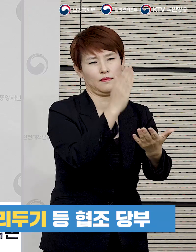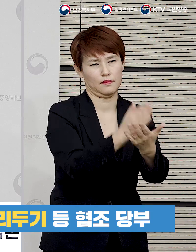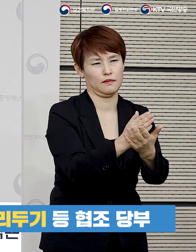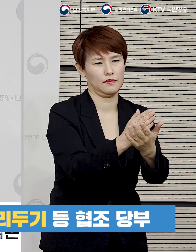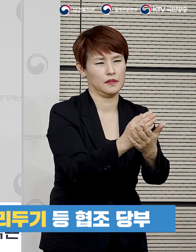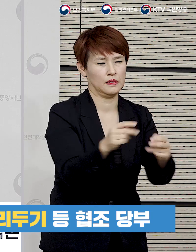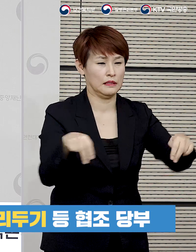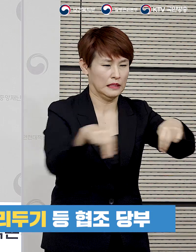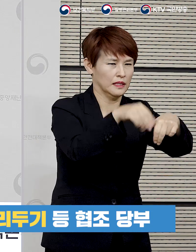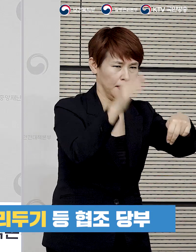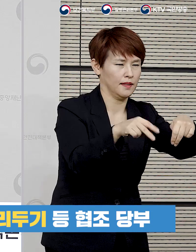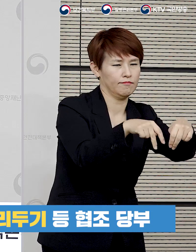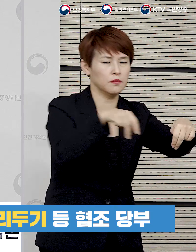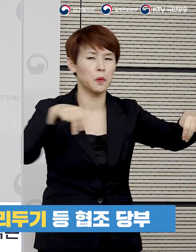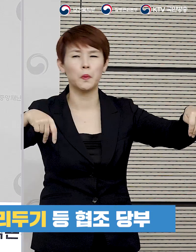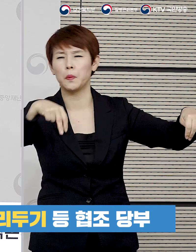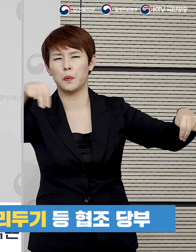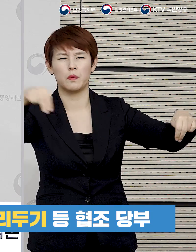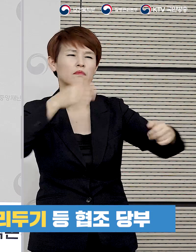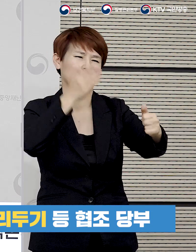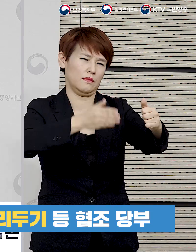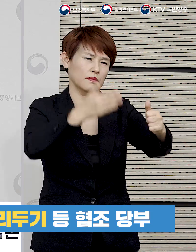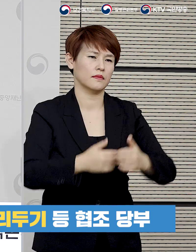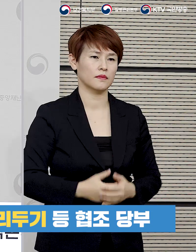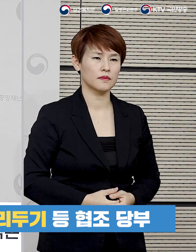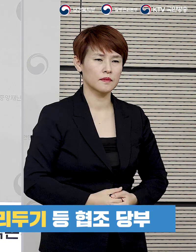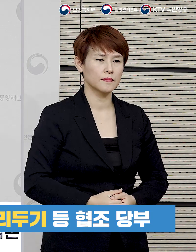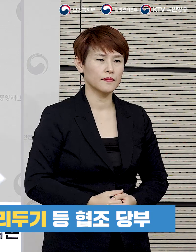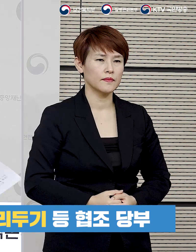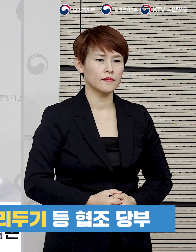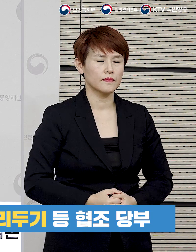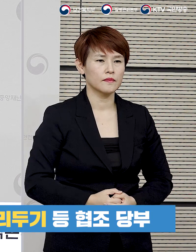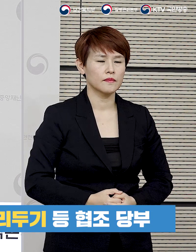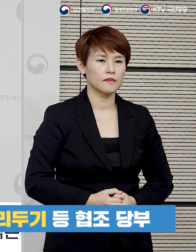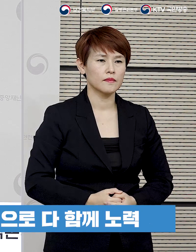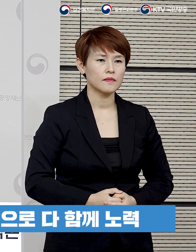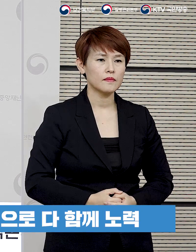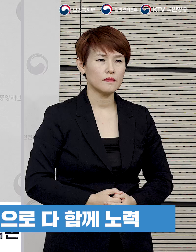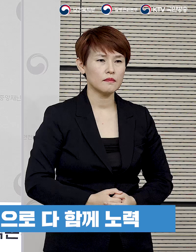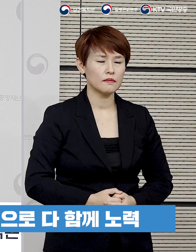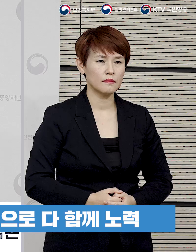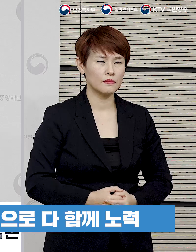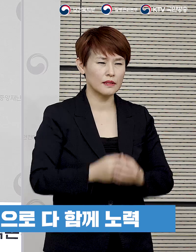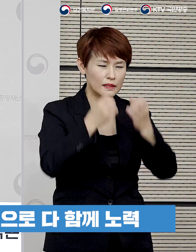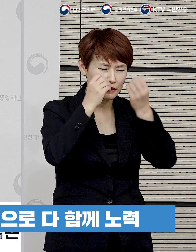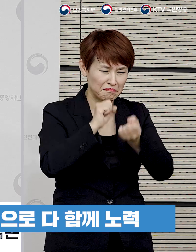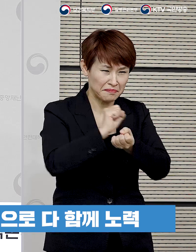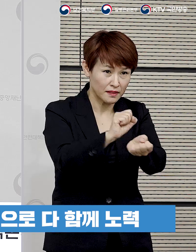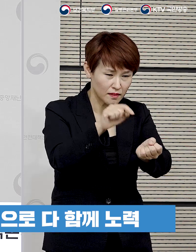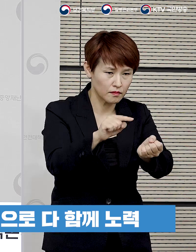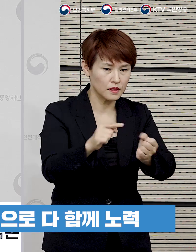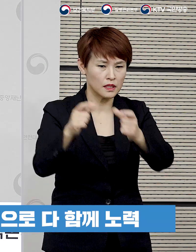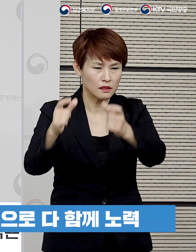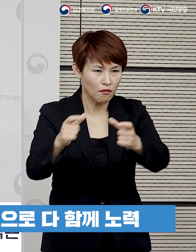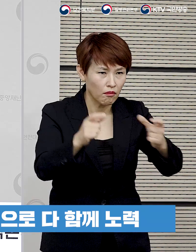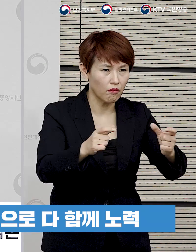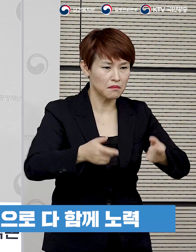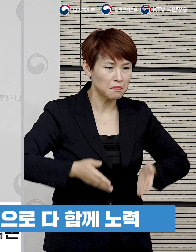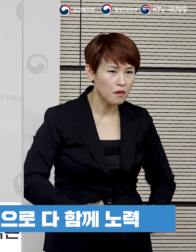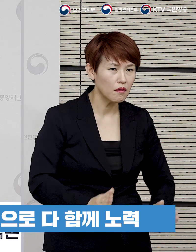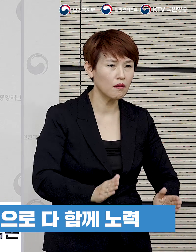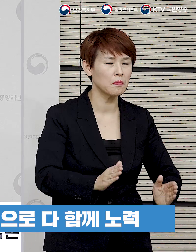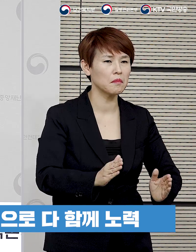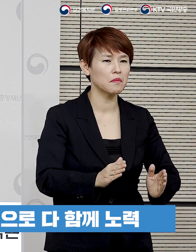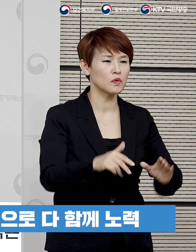줄이는 사회적 거리두기에도 힘써 주시기를 당부드립니다. 특히 신종 감염병은 지역, 출신,